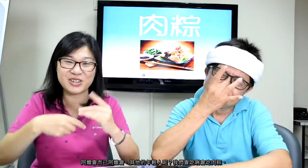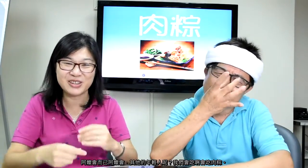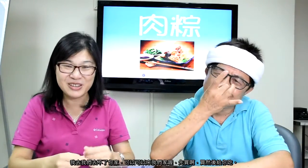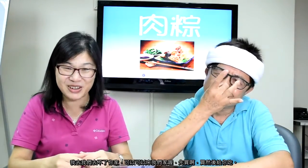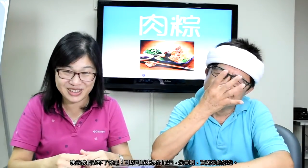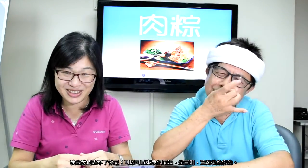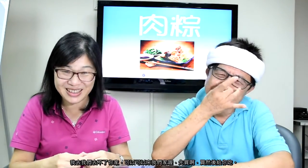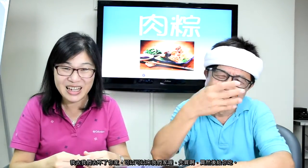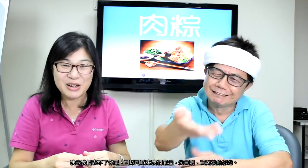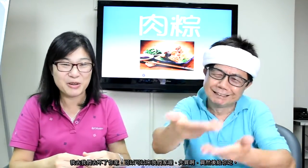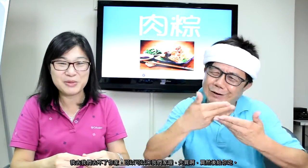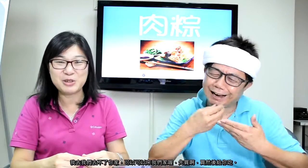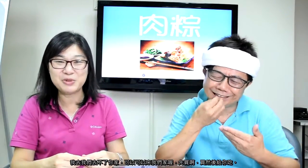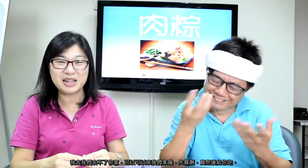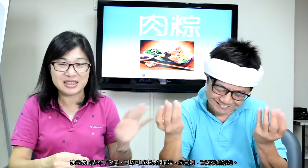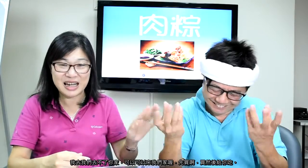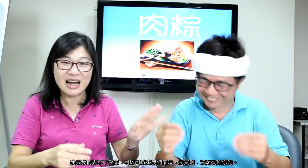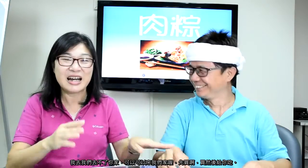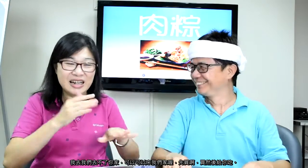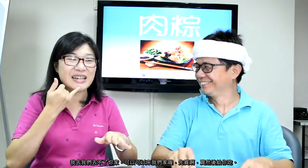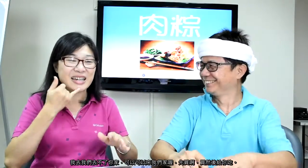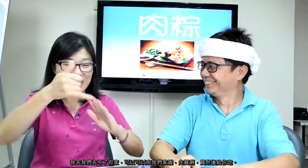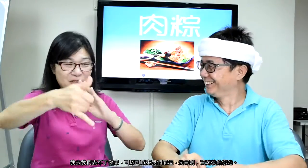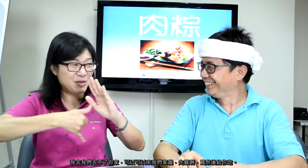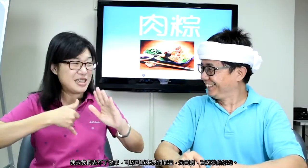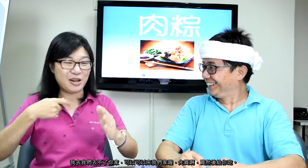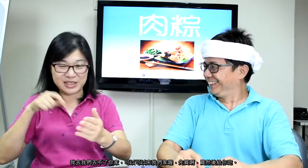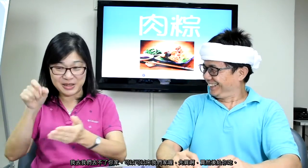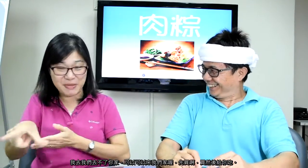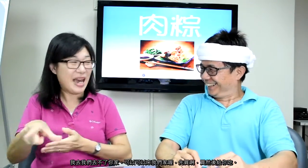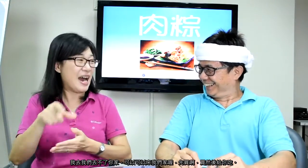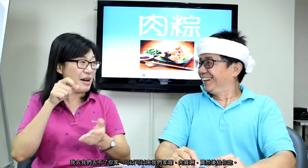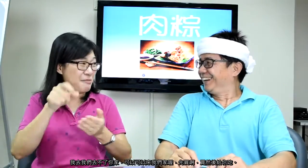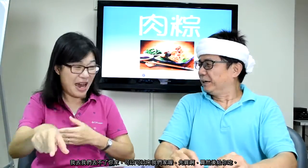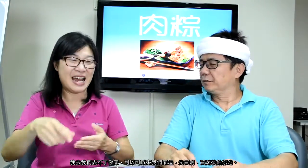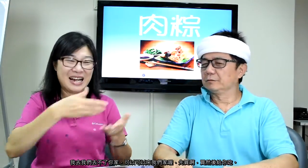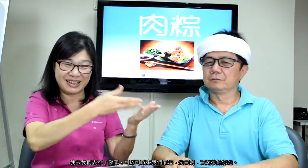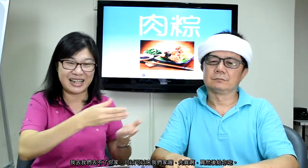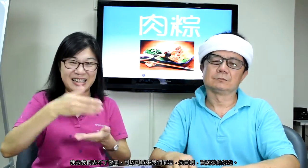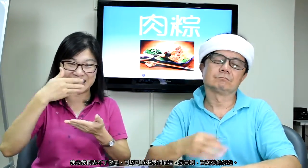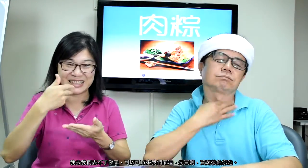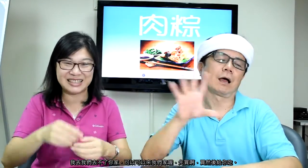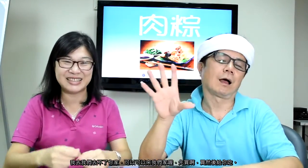粽。我们去不了你家，可以来我们家，我先买啊，买然后给你吃就。